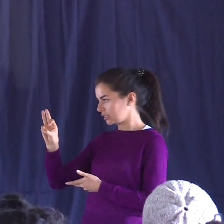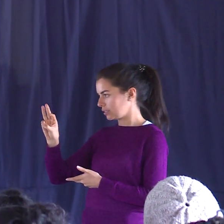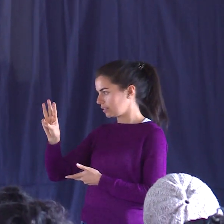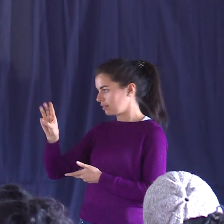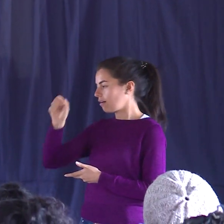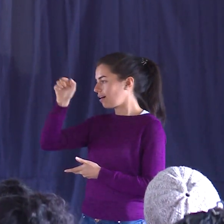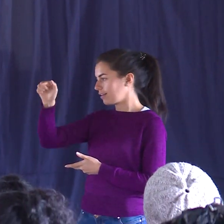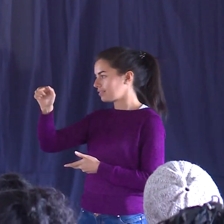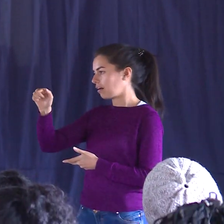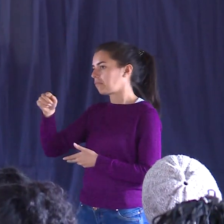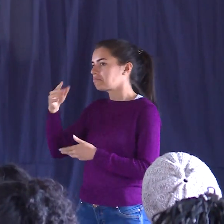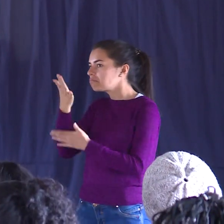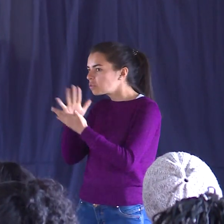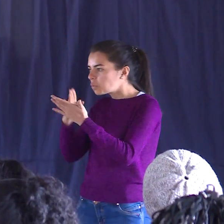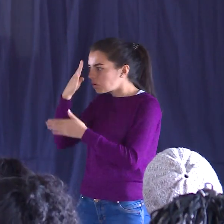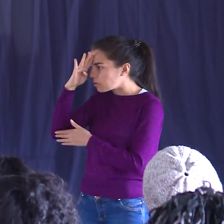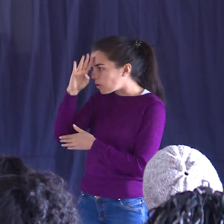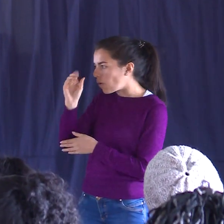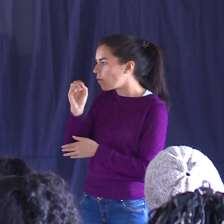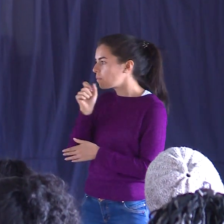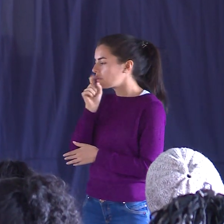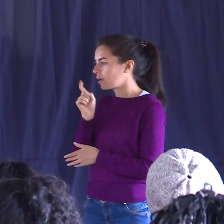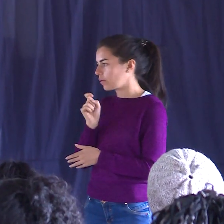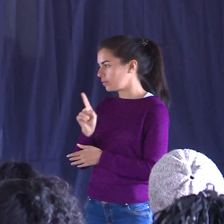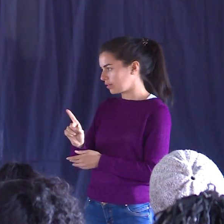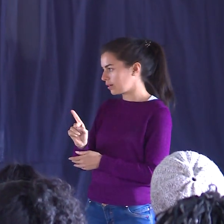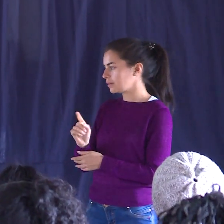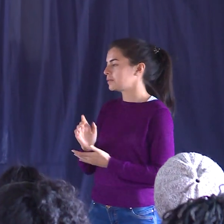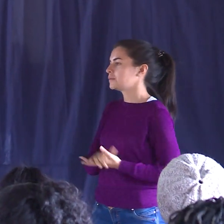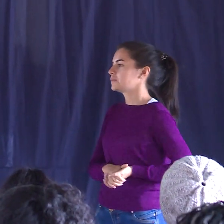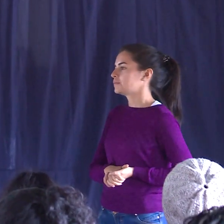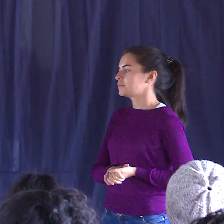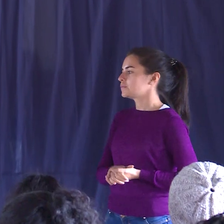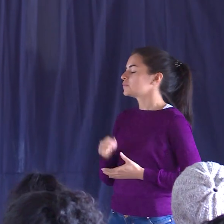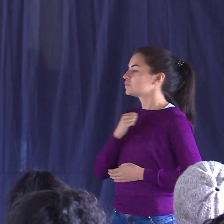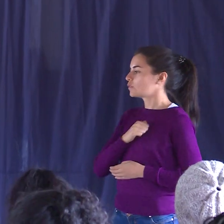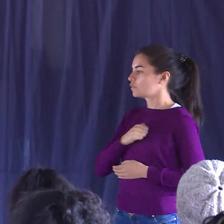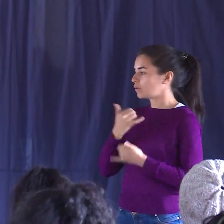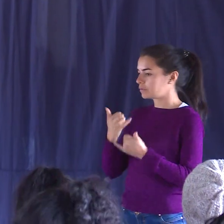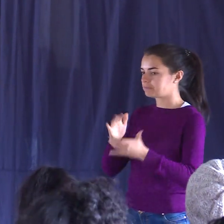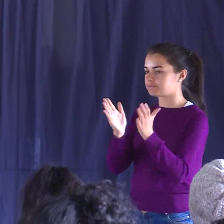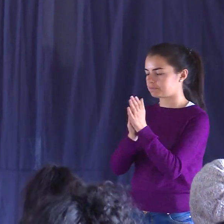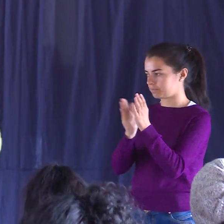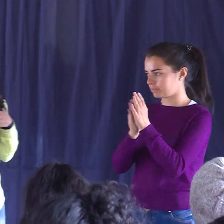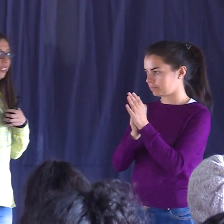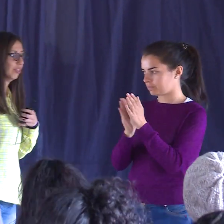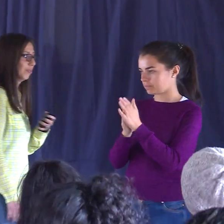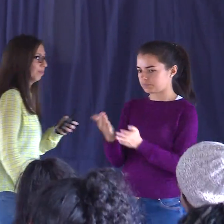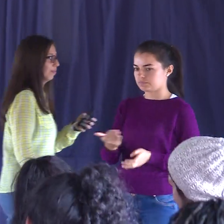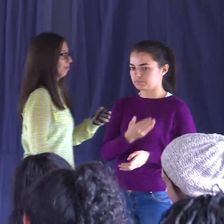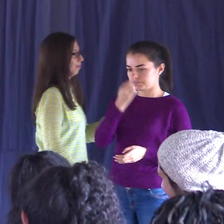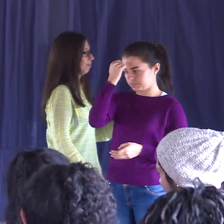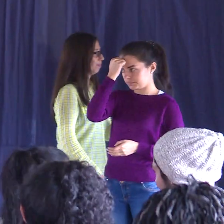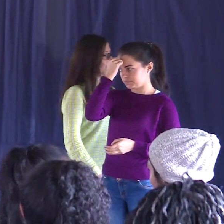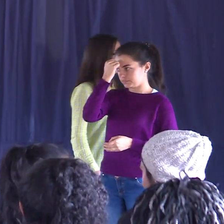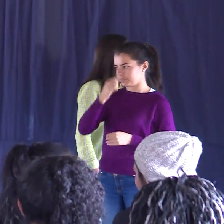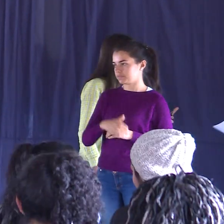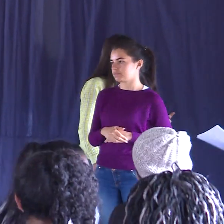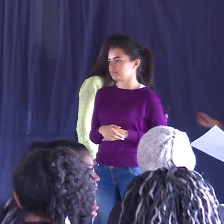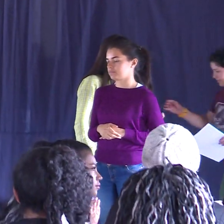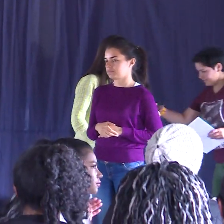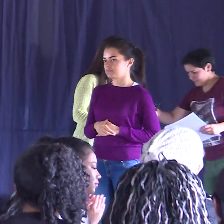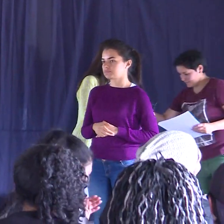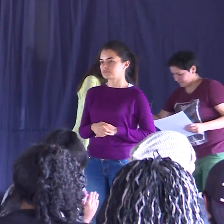este tipo de información. Entonces pues les pido por favor un aplauso y gracias.